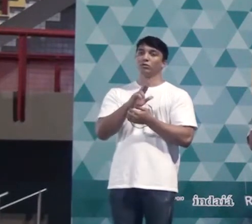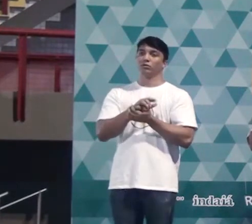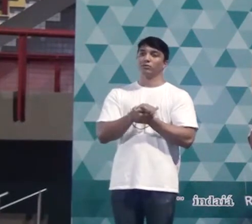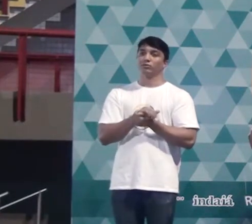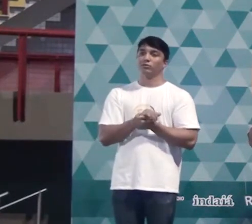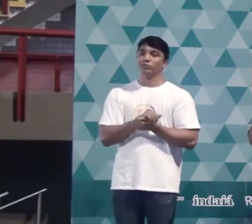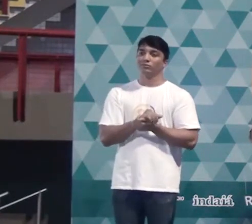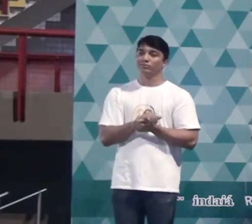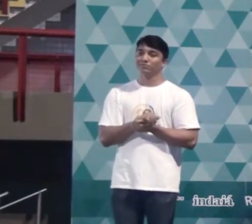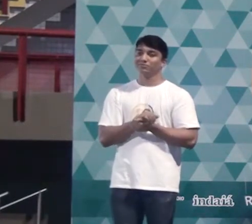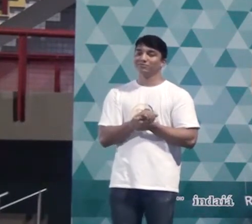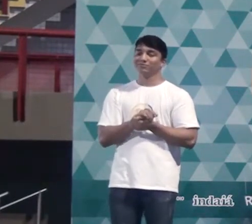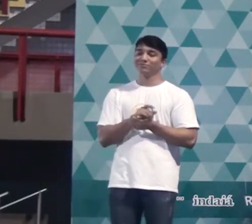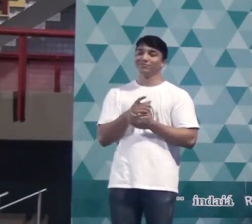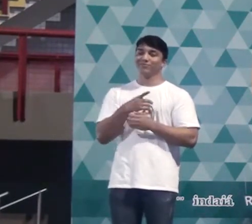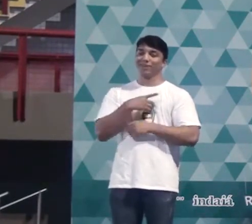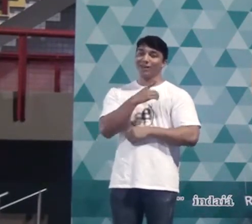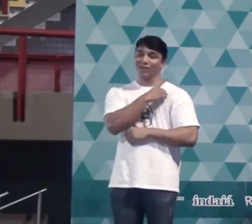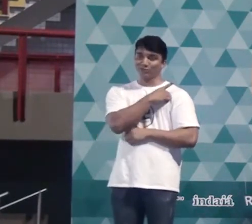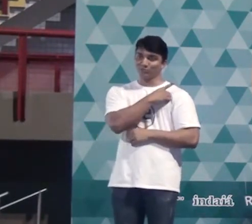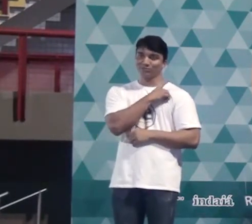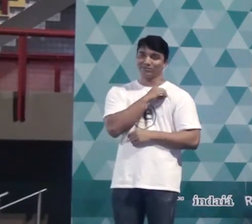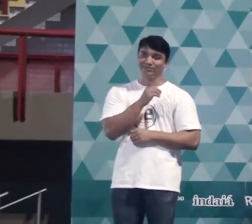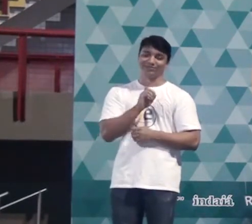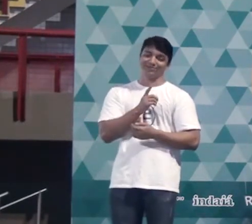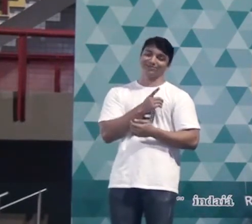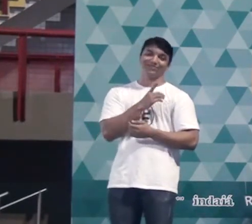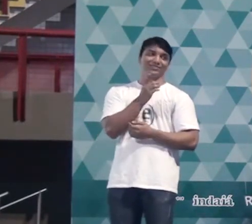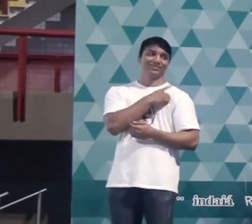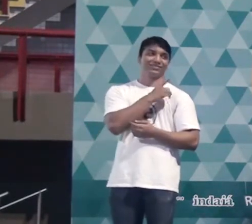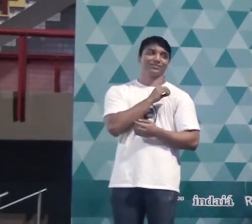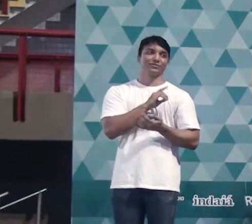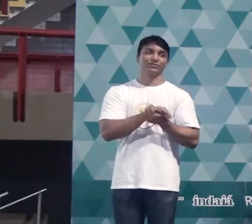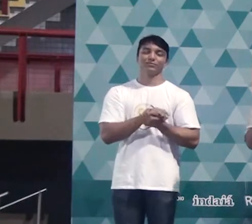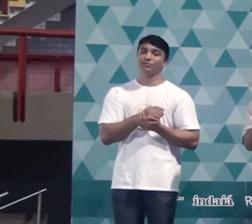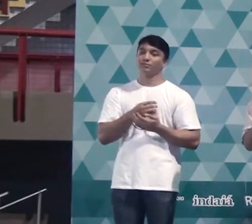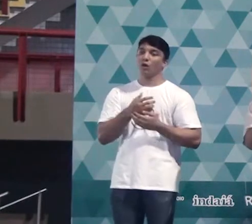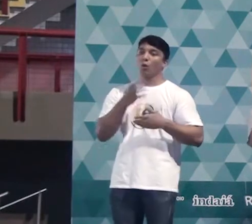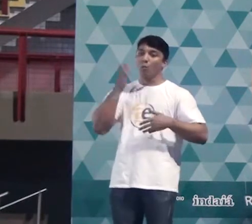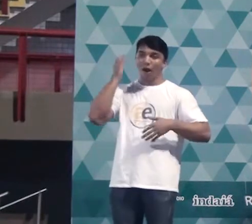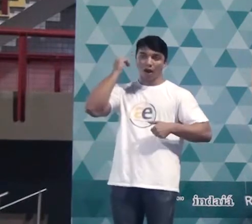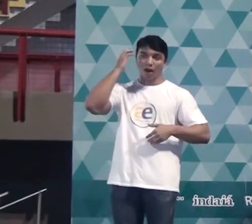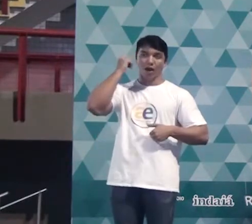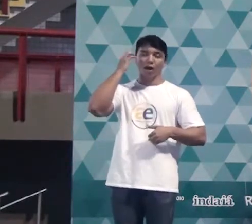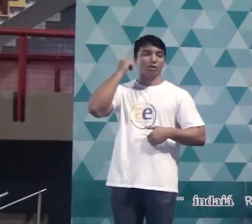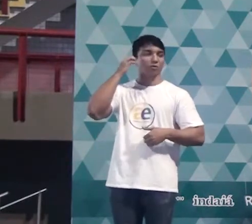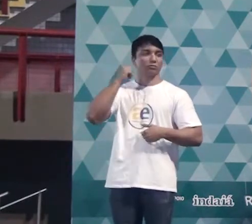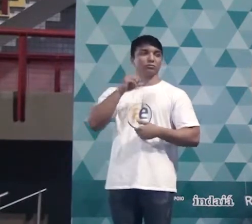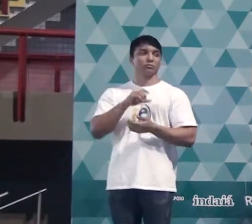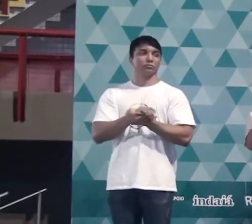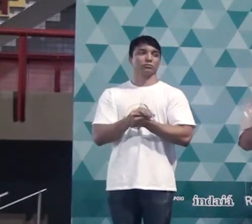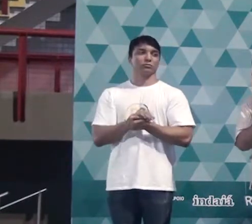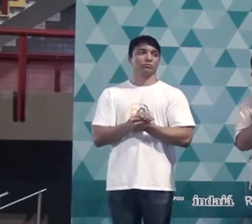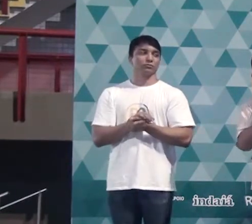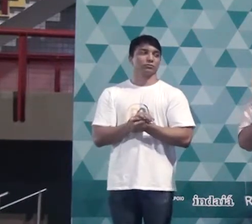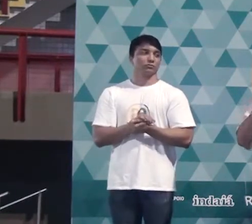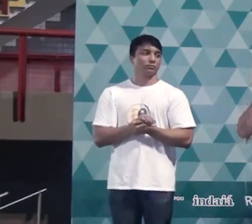A Dilma. Qual é o bicho que ulula? É o macaco. Ulula é assim,